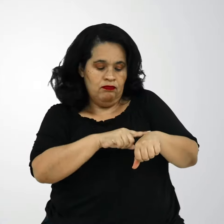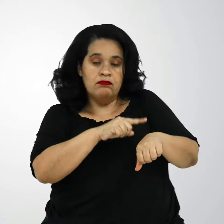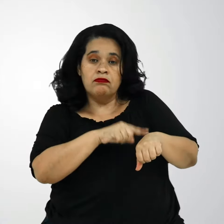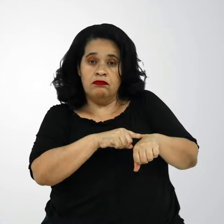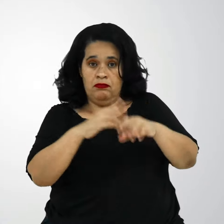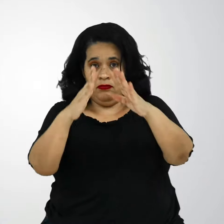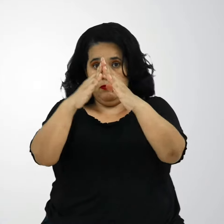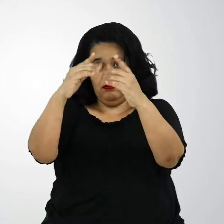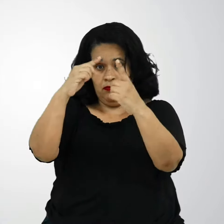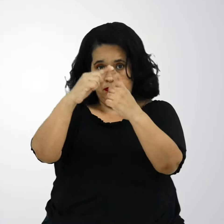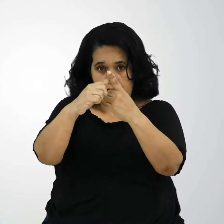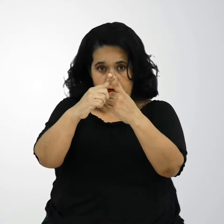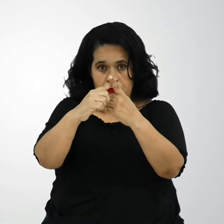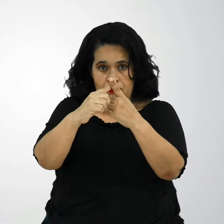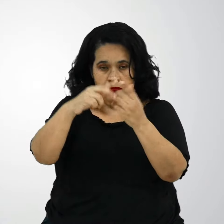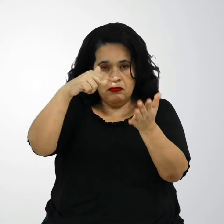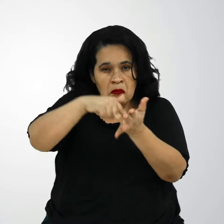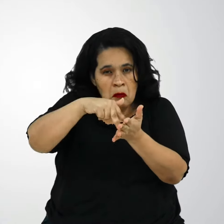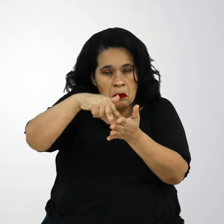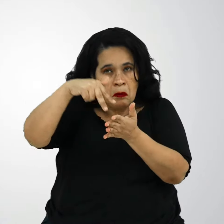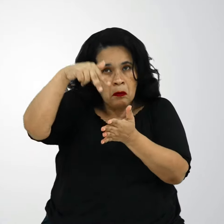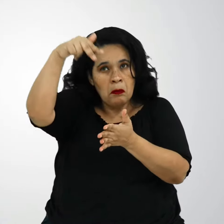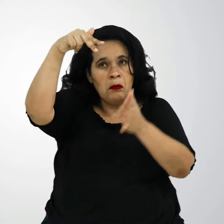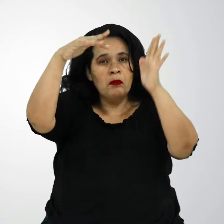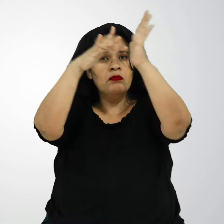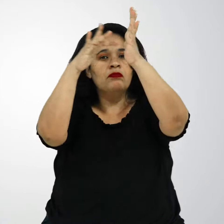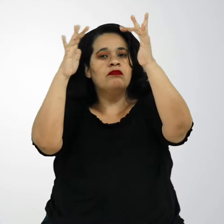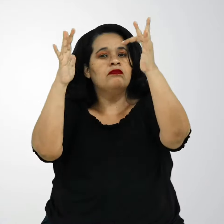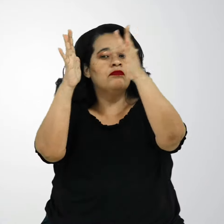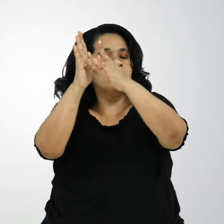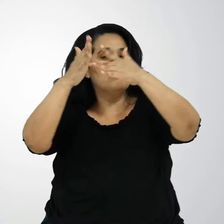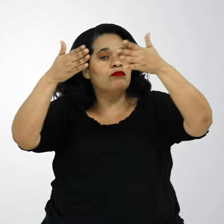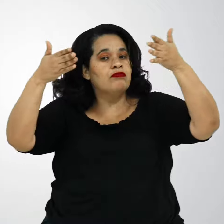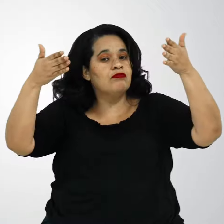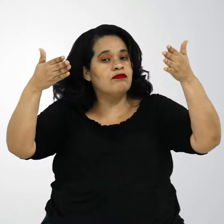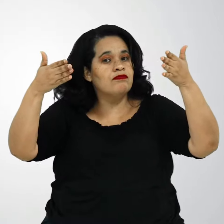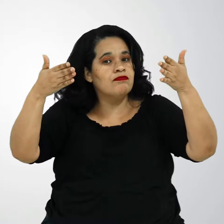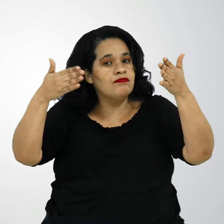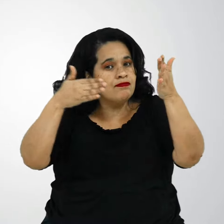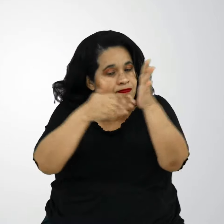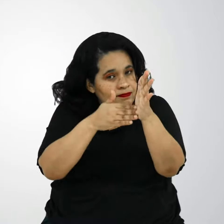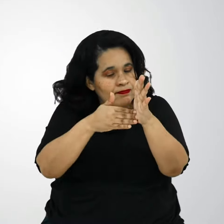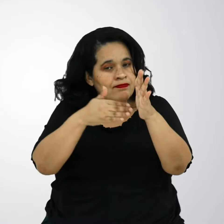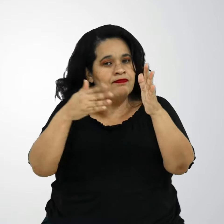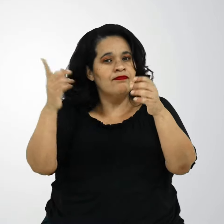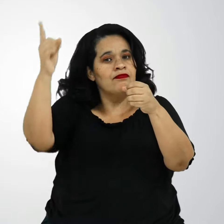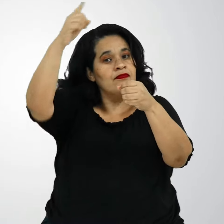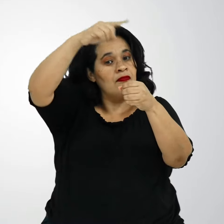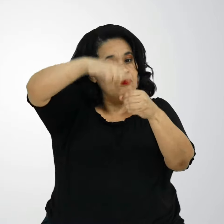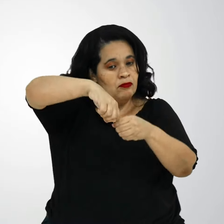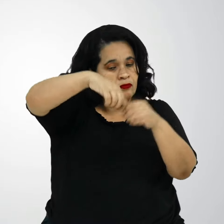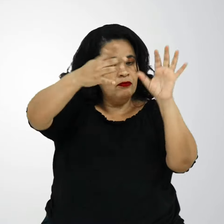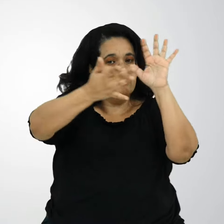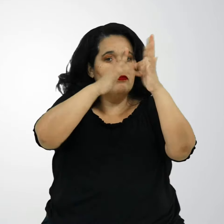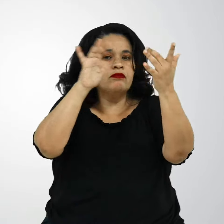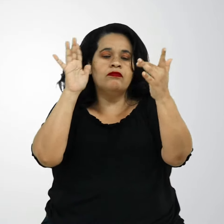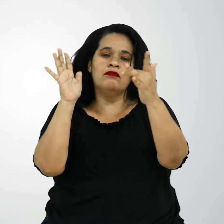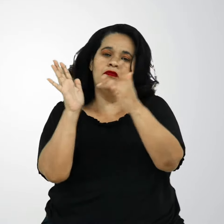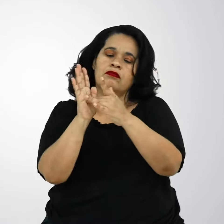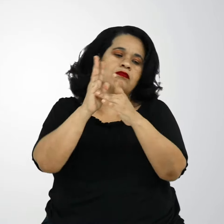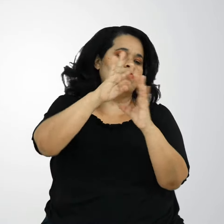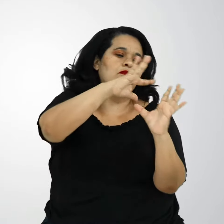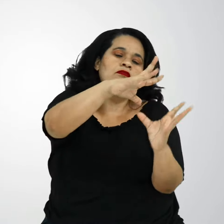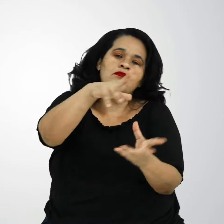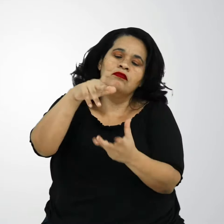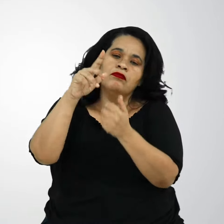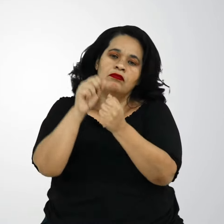da igreja, desde a ressurreição de Cristo, desde aquele período, até a volta do Senhor, esse tempo entre a primeira